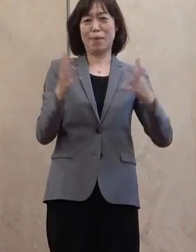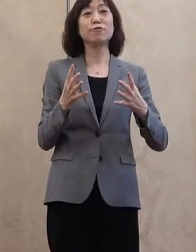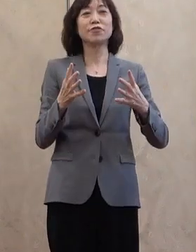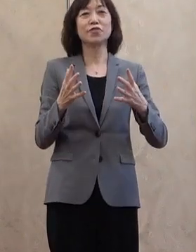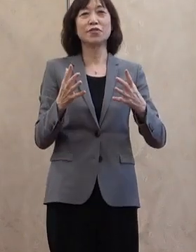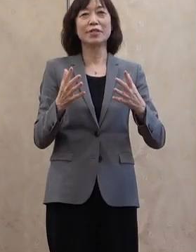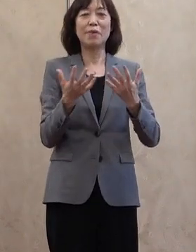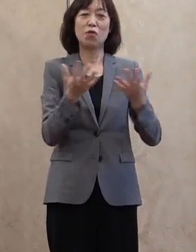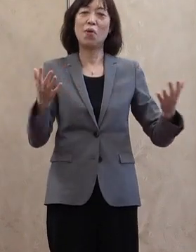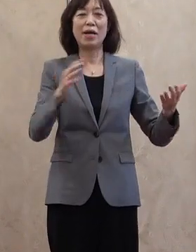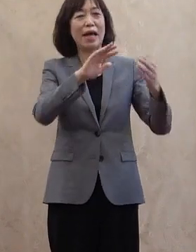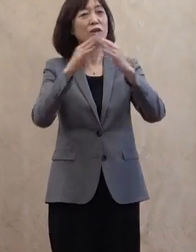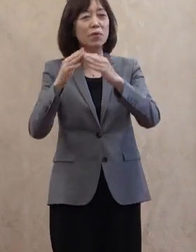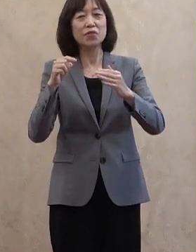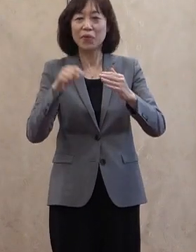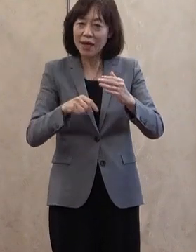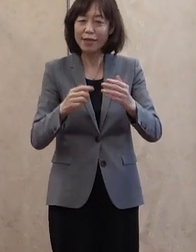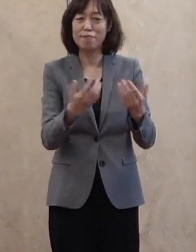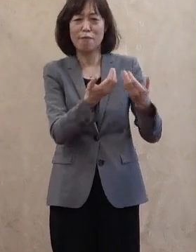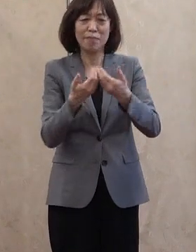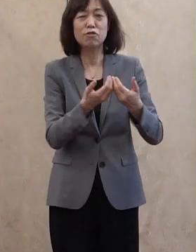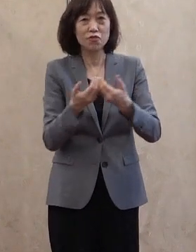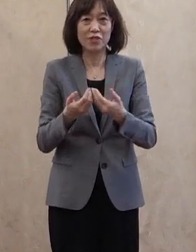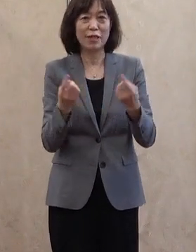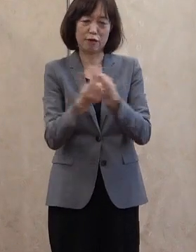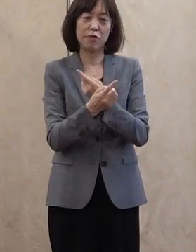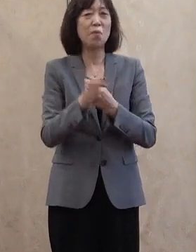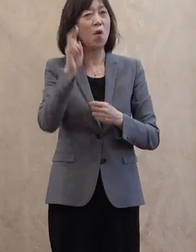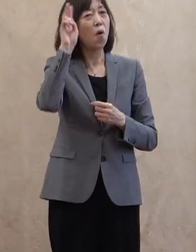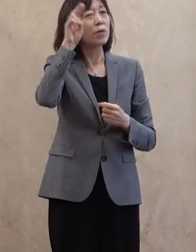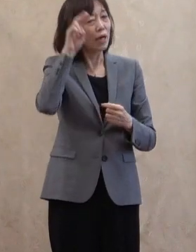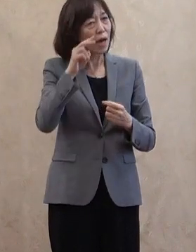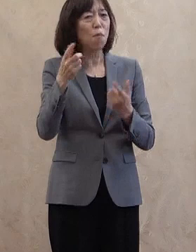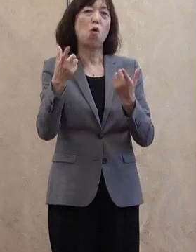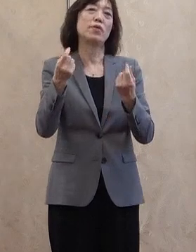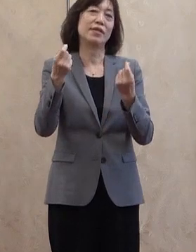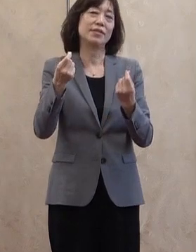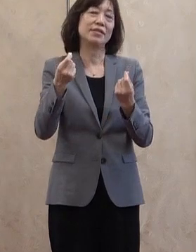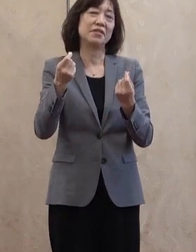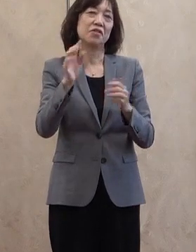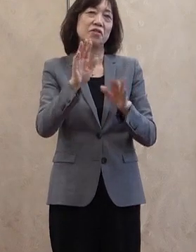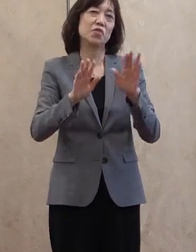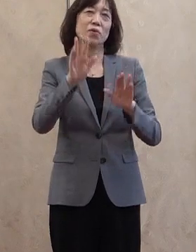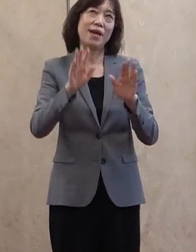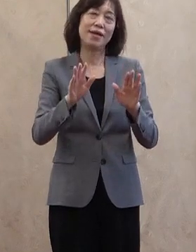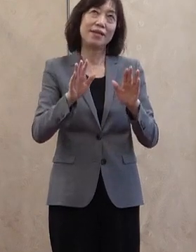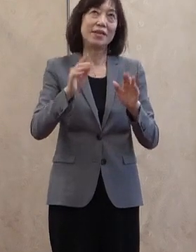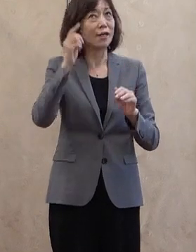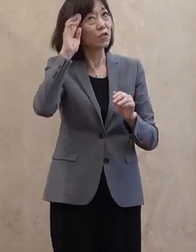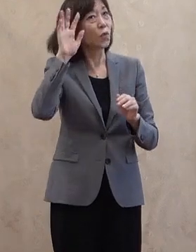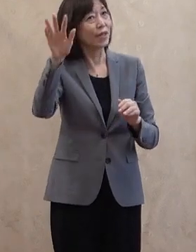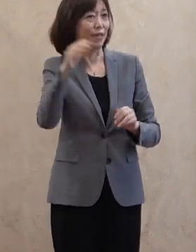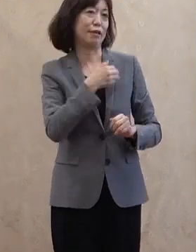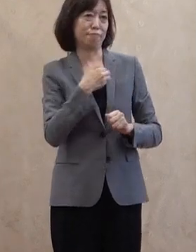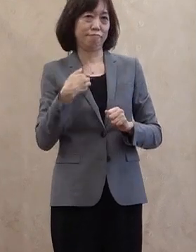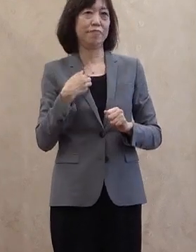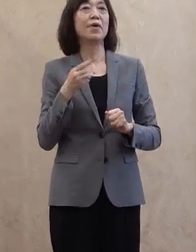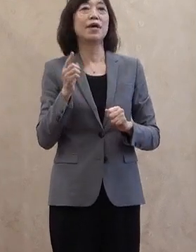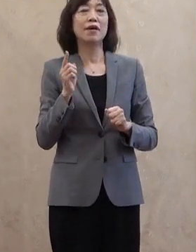すいという傾向にもある。これは大阪においても同様だろうと思っています。ですので、